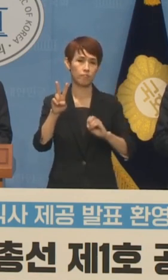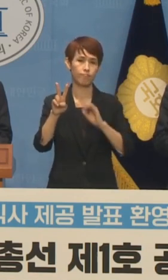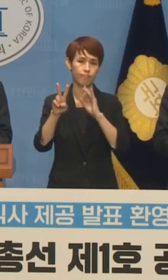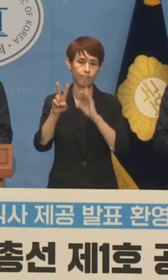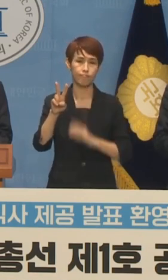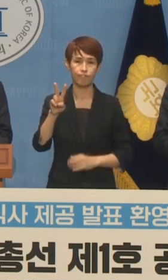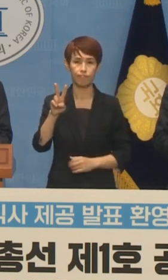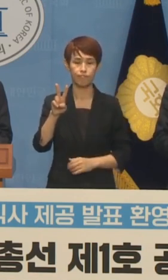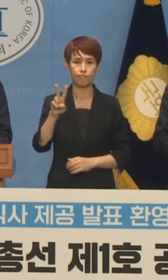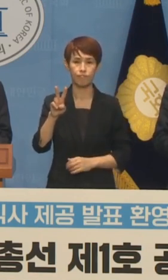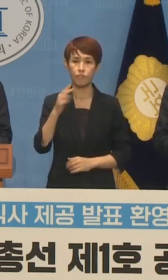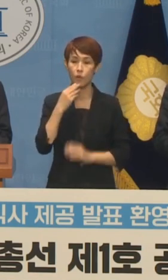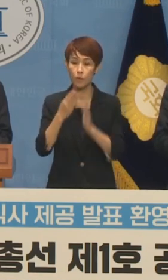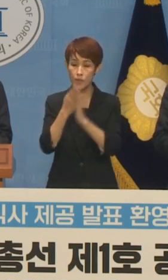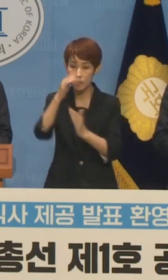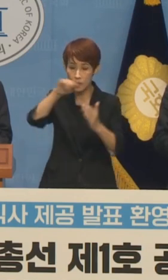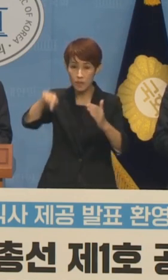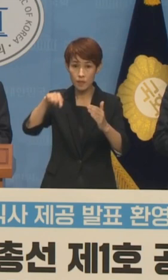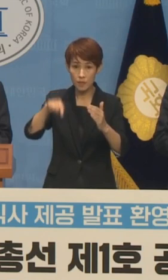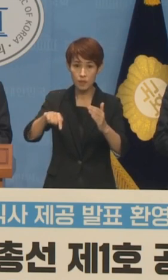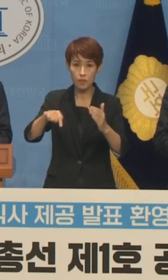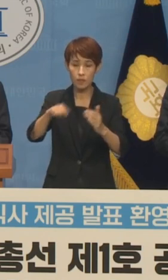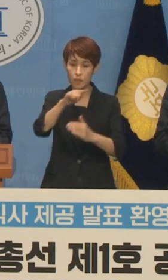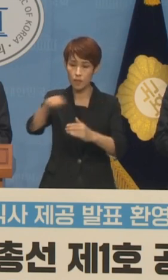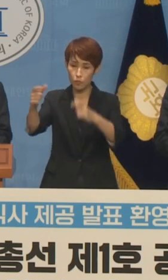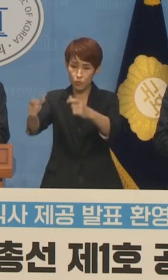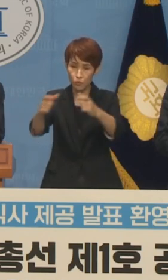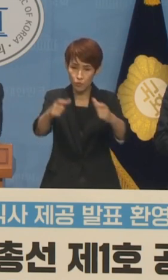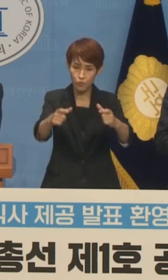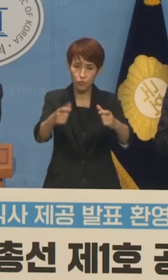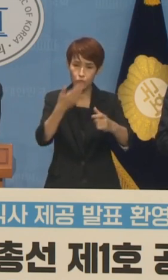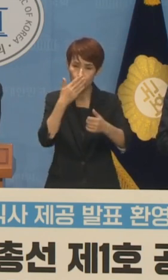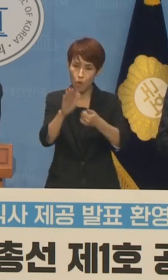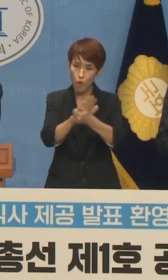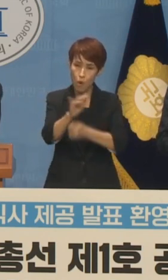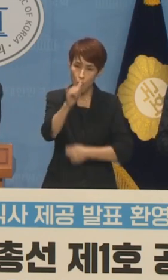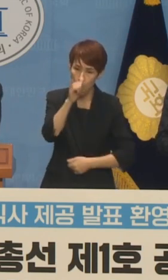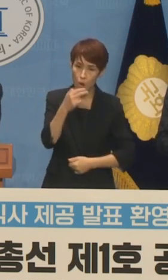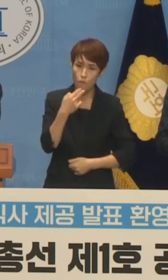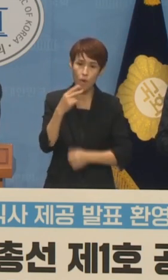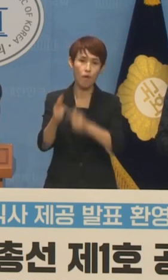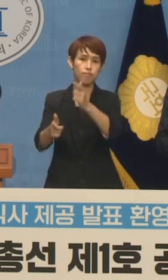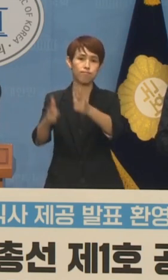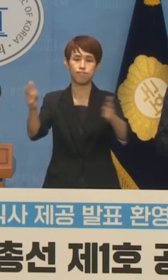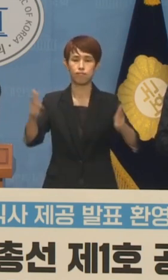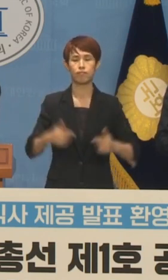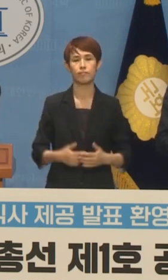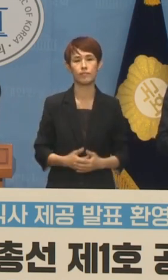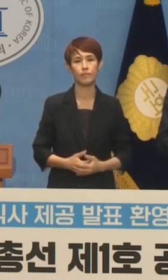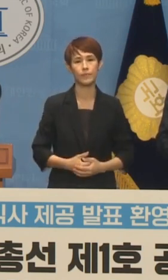불과했습니다. 서울 시내에서도 자치구마다 경로당 급식 사정은 같지 않았습니다.